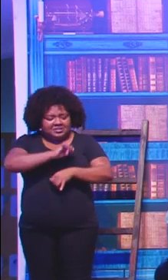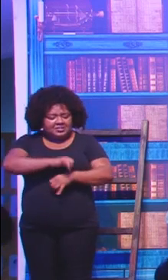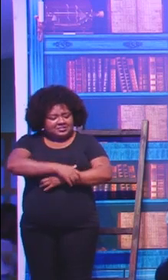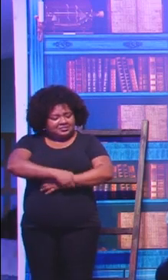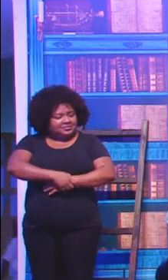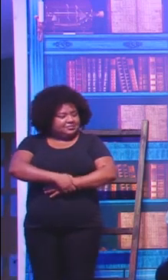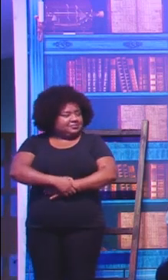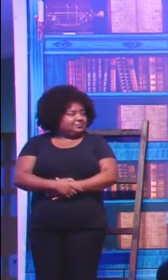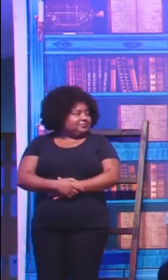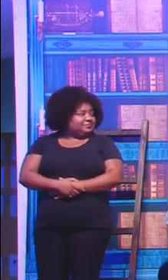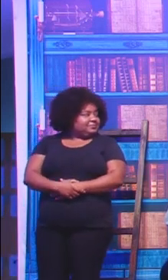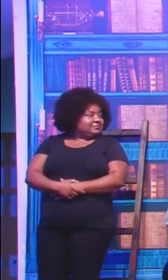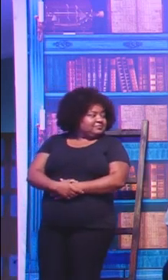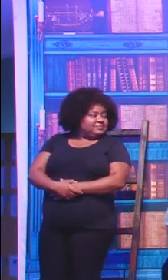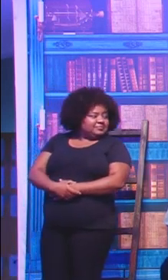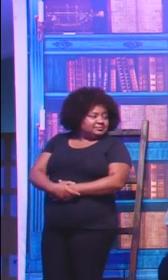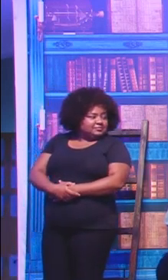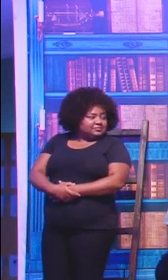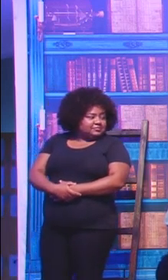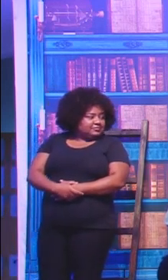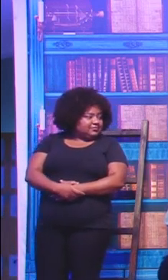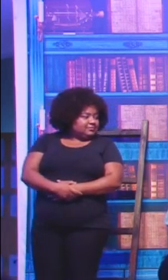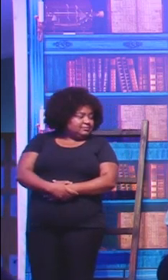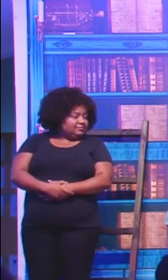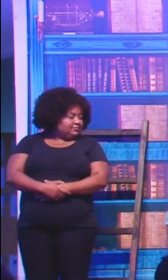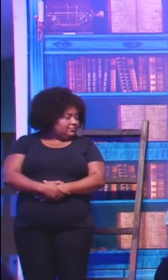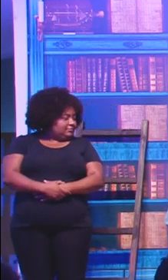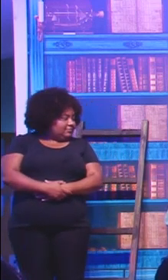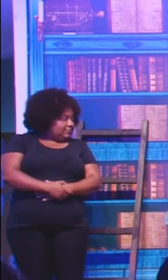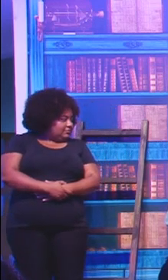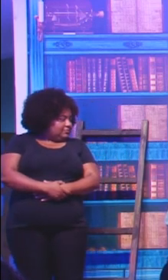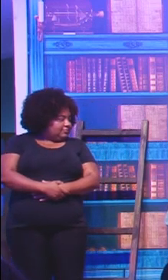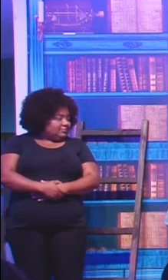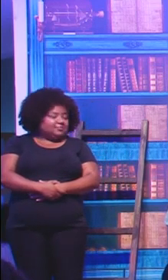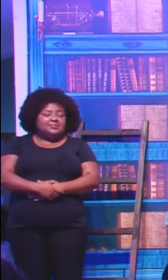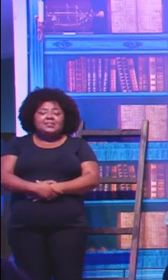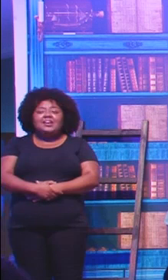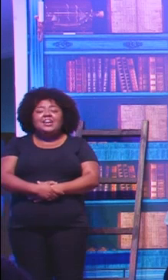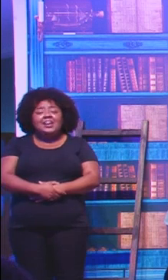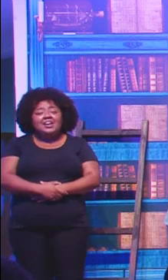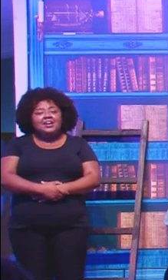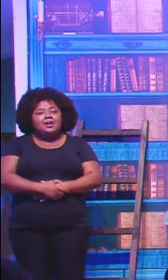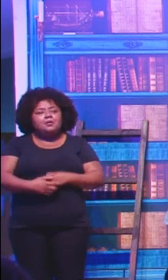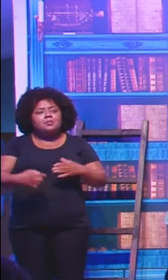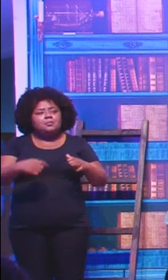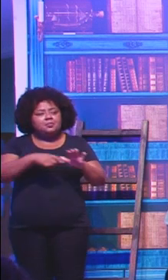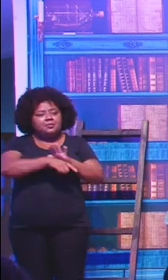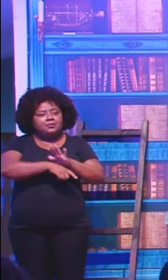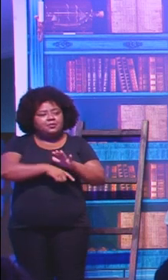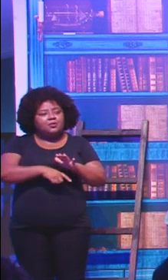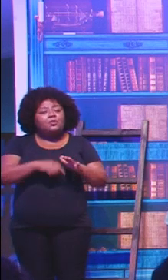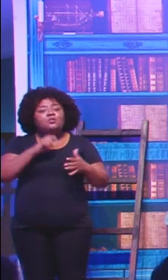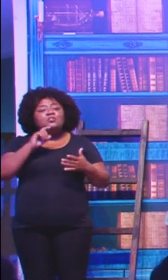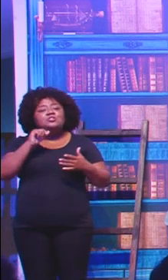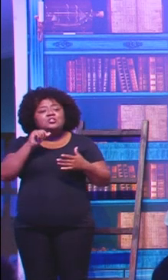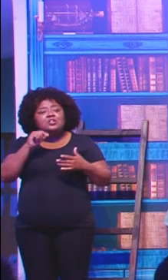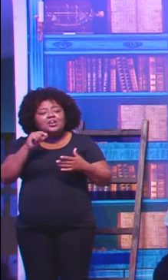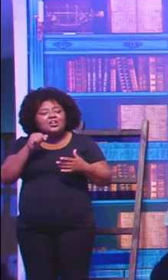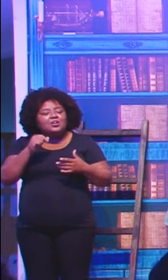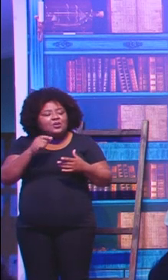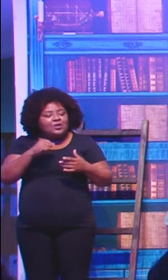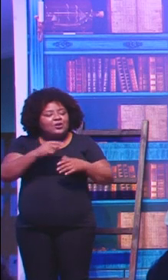Juro. Inclusive, eu não vou fazer isso com você não, Itamar. Mas chegou uma pergunta aqui, perguntando o que é que você fez com o dinheiro do prêmio.